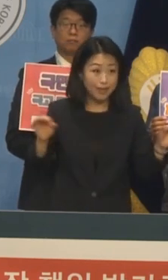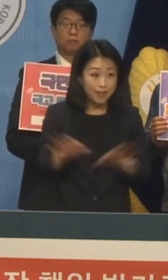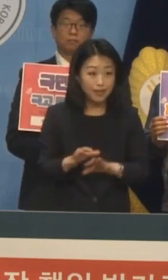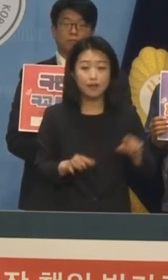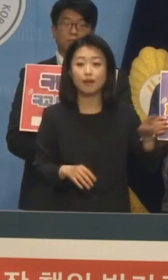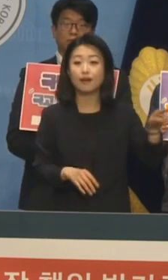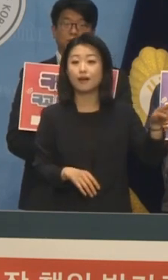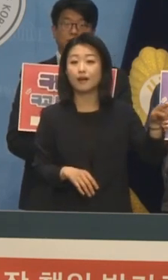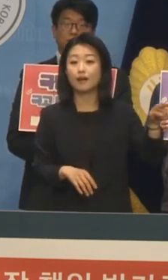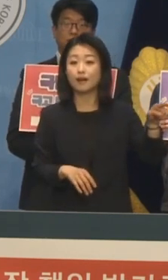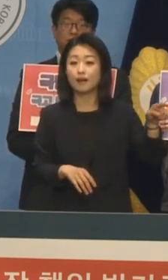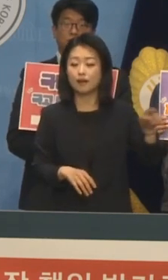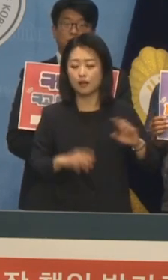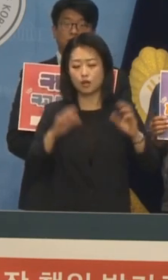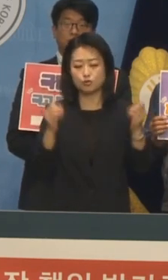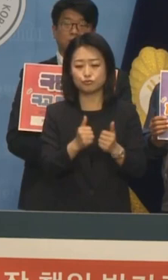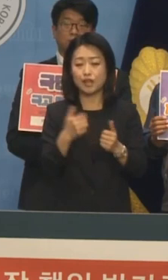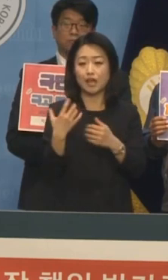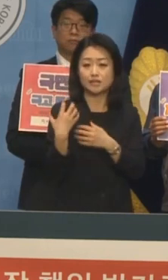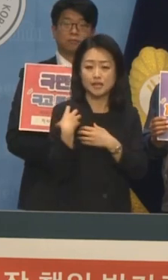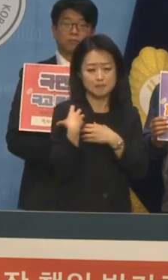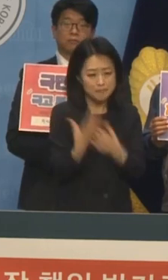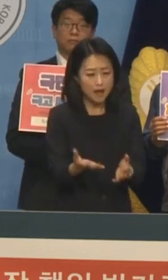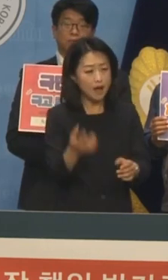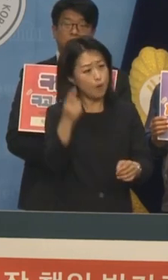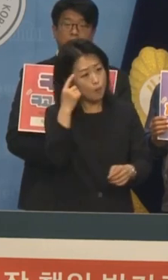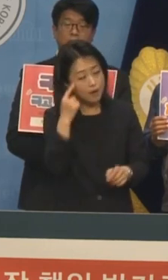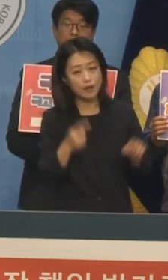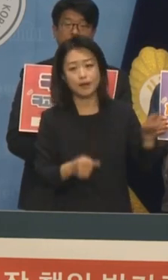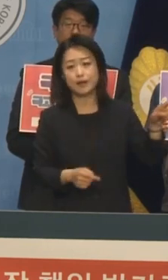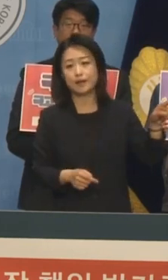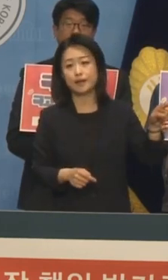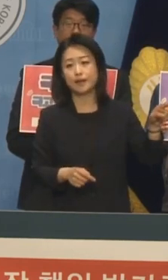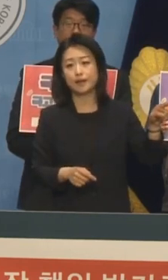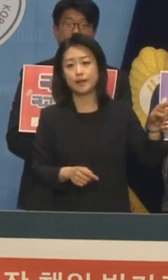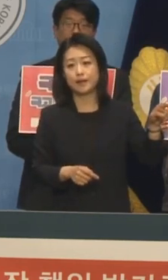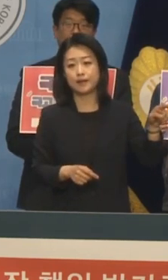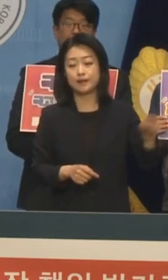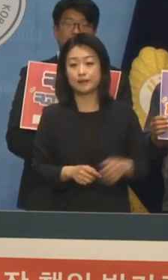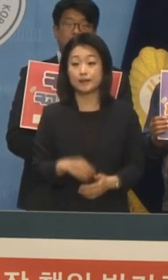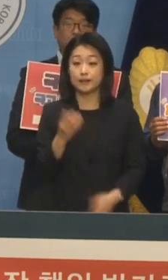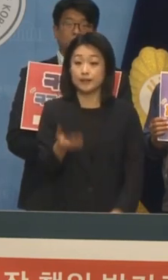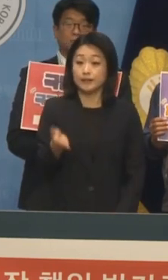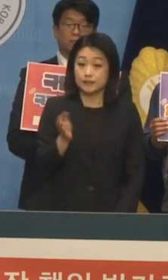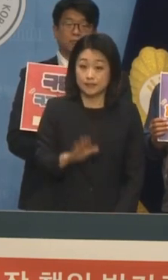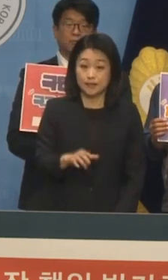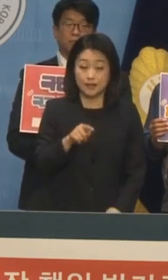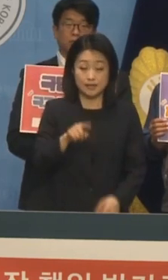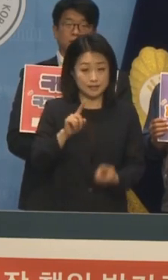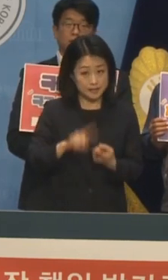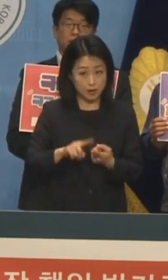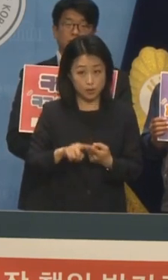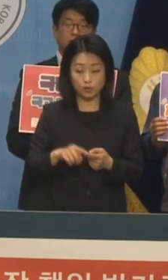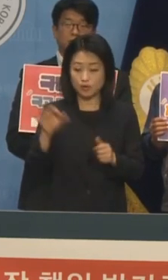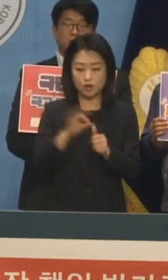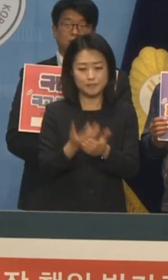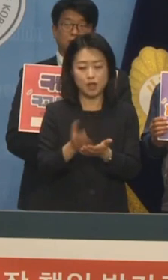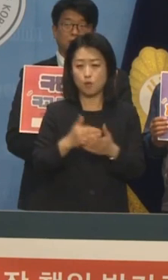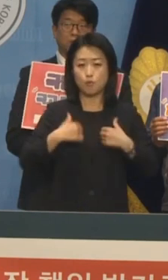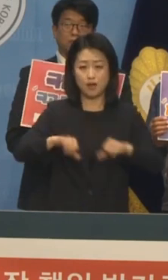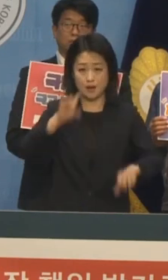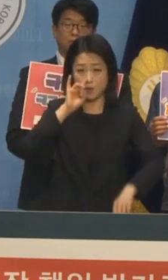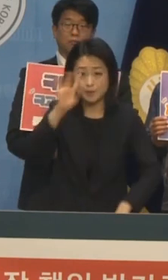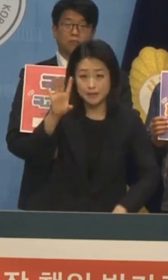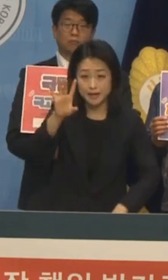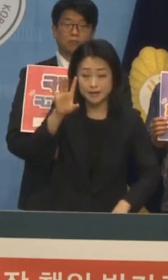문을 닫아버립니까? 국회의 책임은 어떻게 이렇게 쉽게 내던질 수 있습니까? 하지만 이대로 연금개혁을 포기할 수는